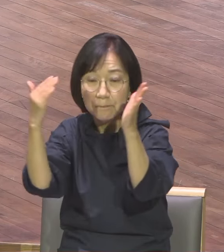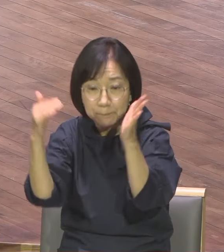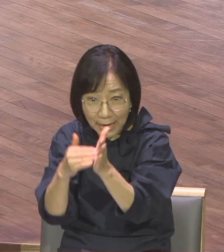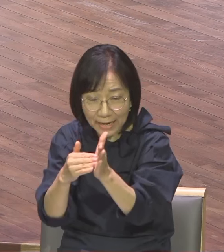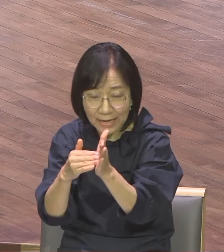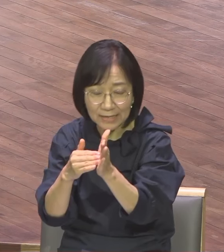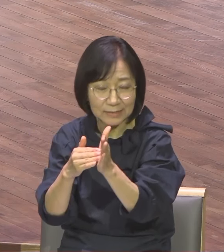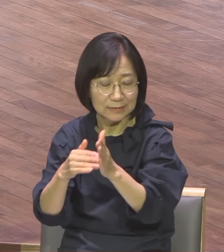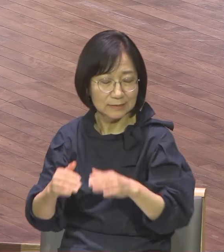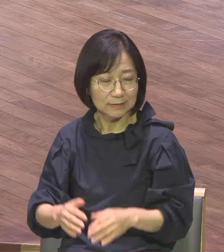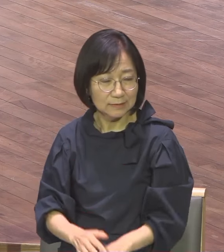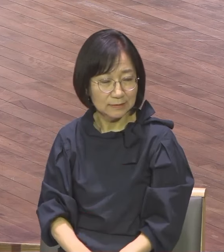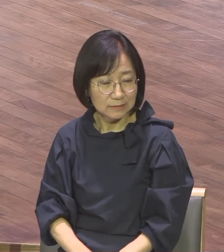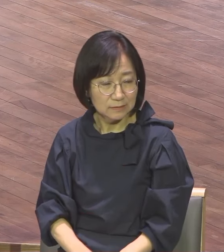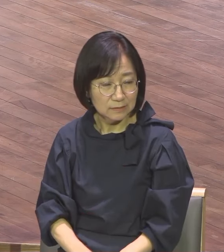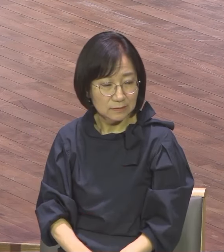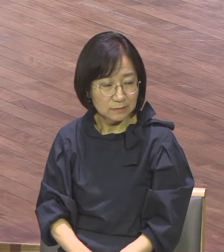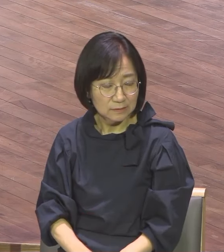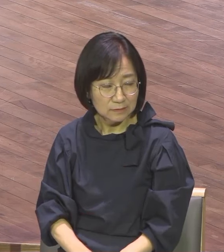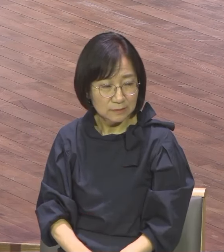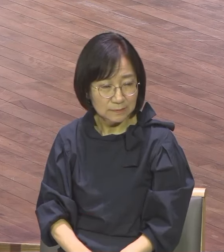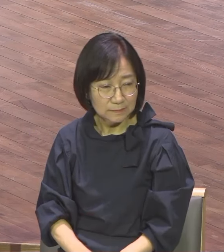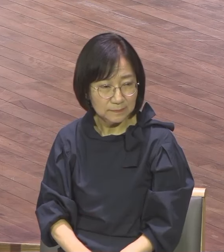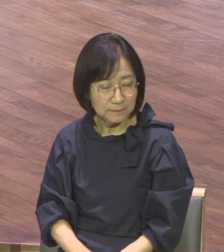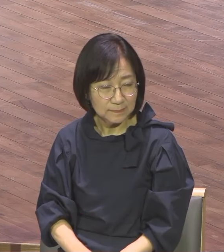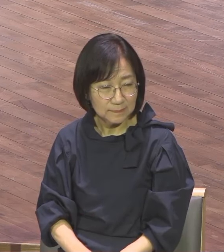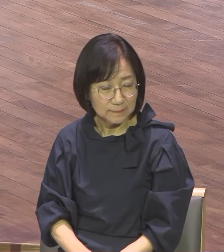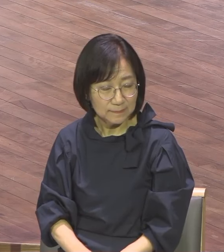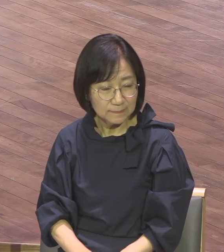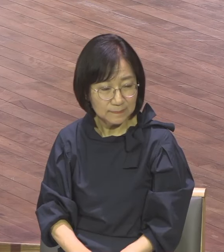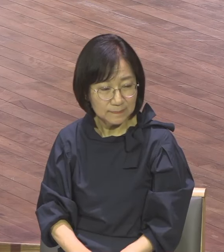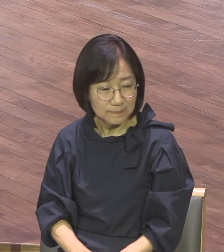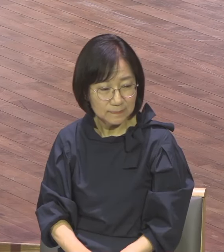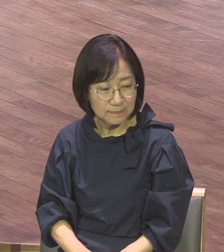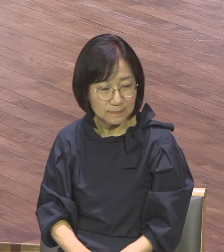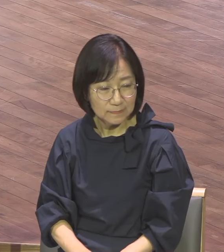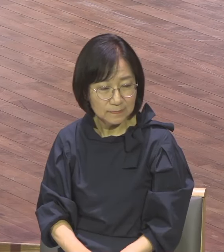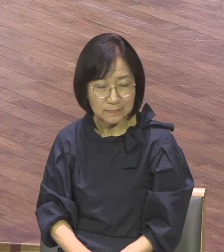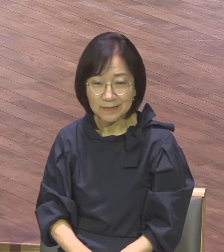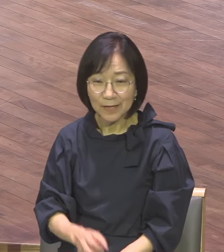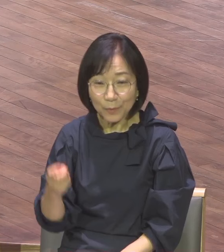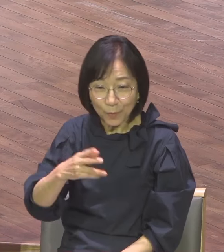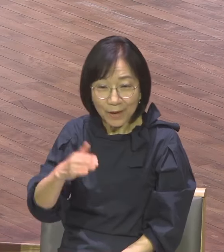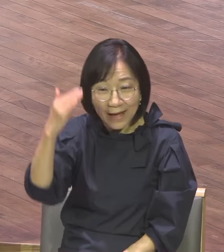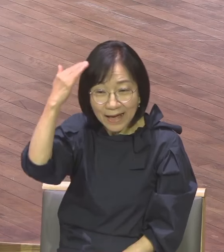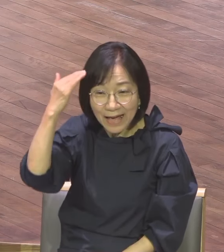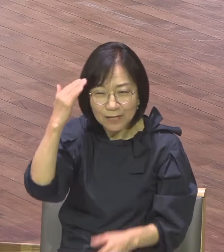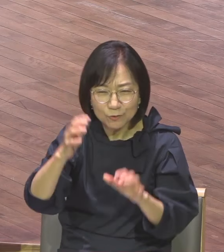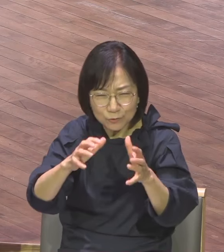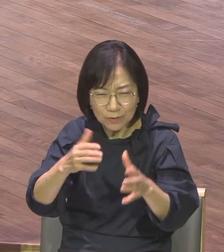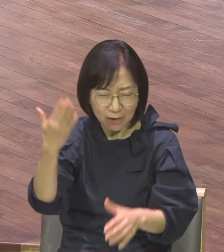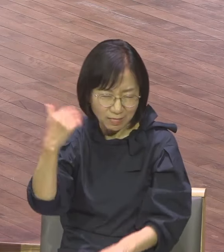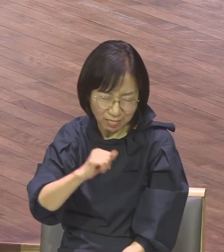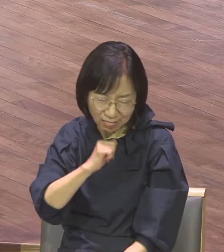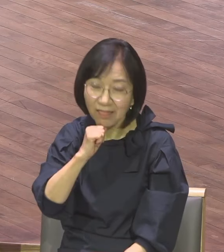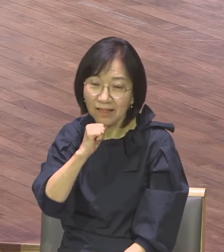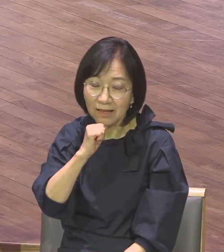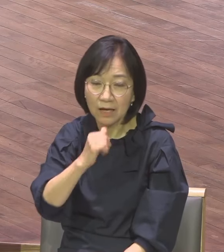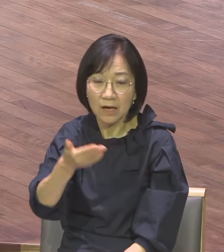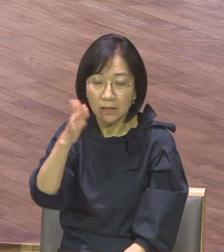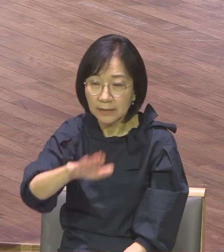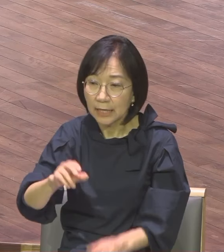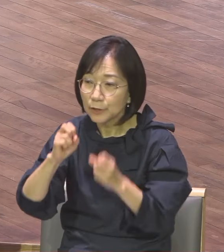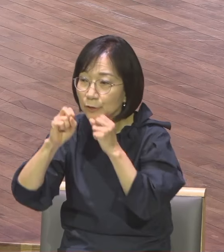그 당시에 그랬잖아요. 그 복음 전교해가지고. 복음 받아가지고. 우리나라도 선교사들이 와가, 이 양복,